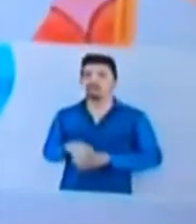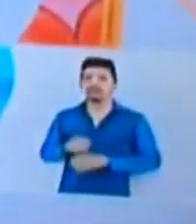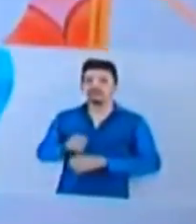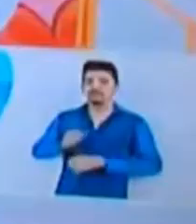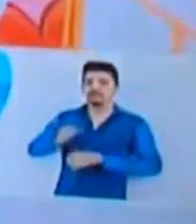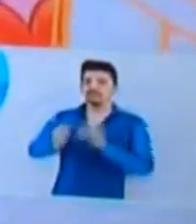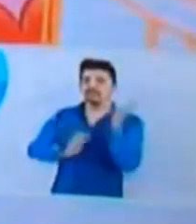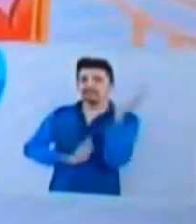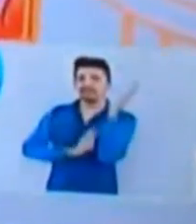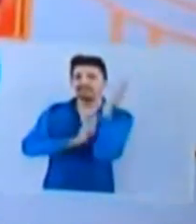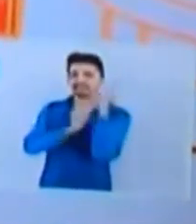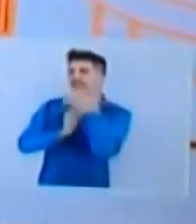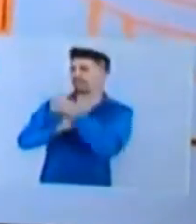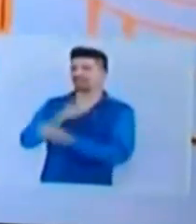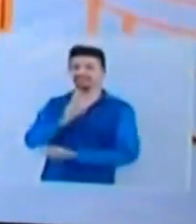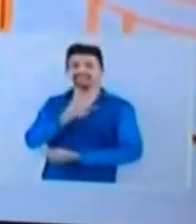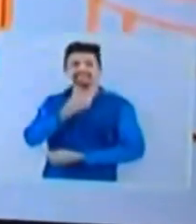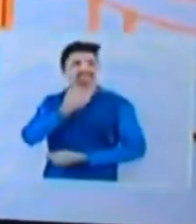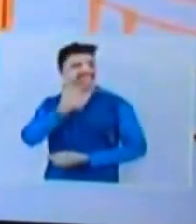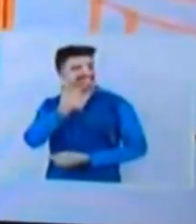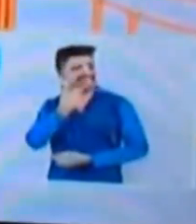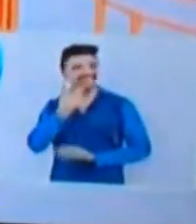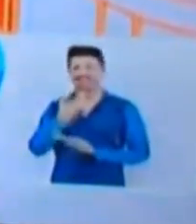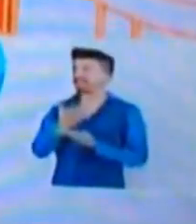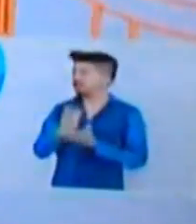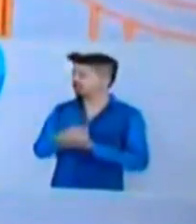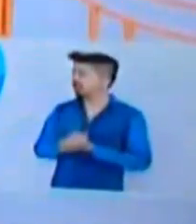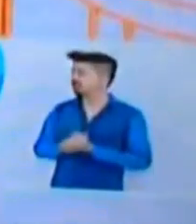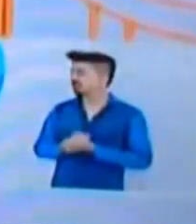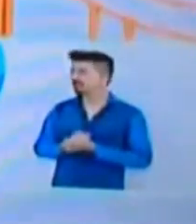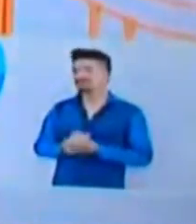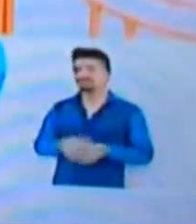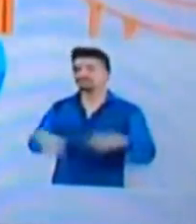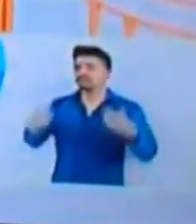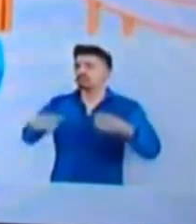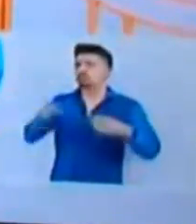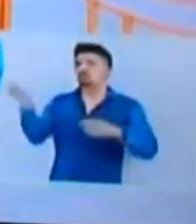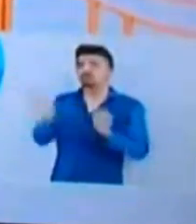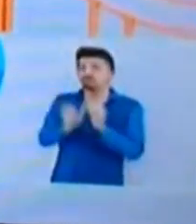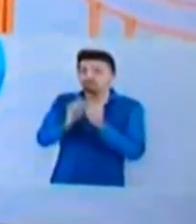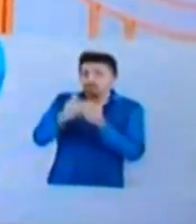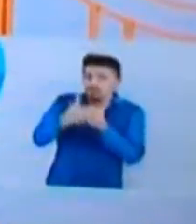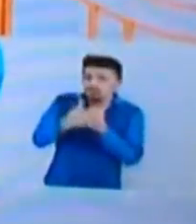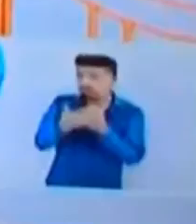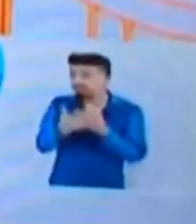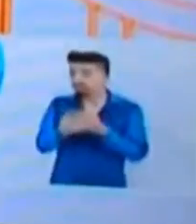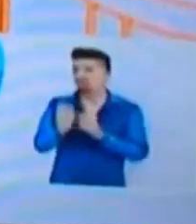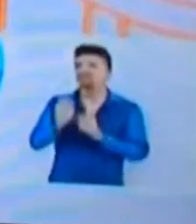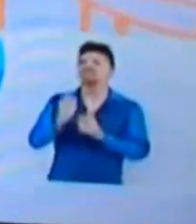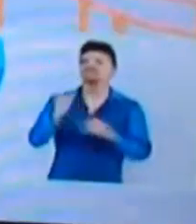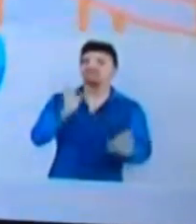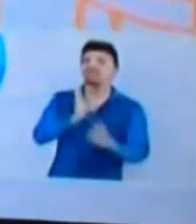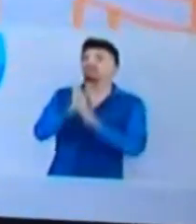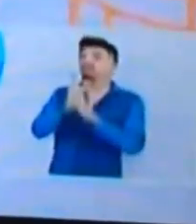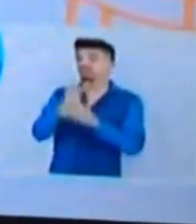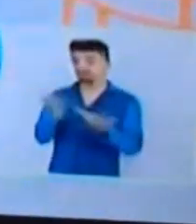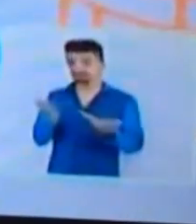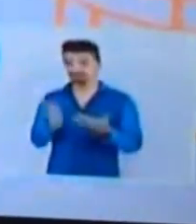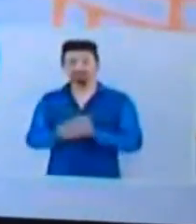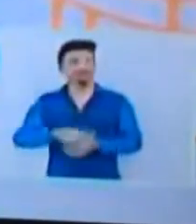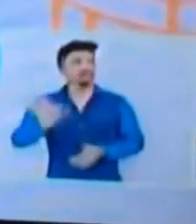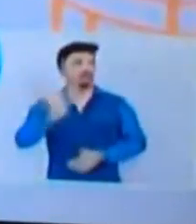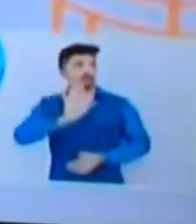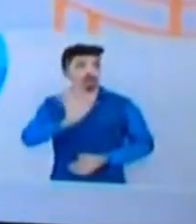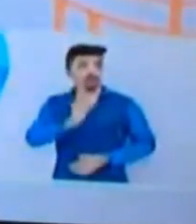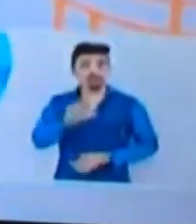Lagarta, é o som. Pois é. Onde o senhor está escondido? Quer ver quem vai descobrir? Olá. Boa